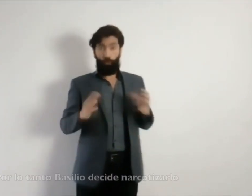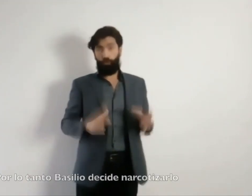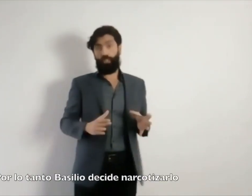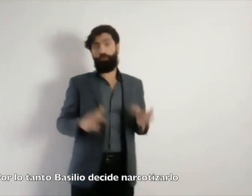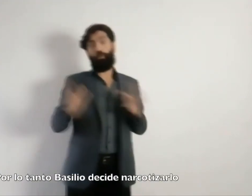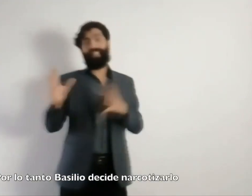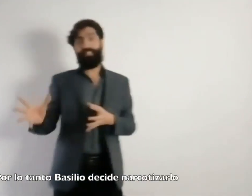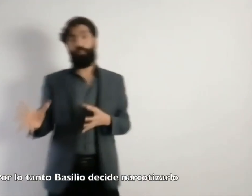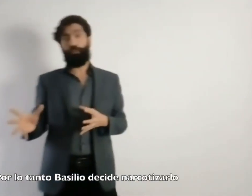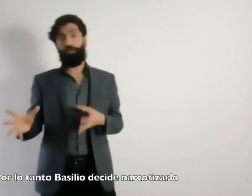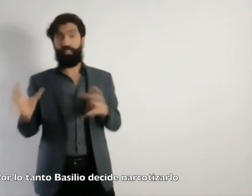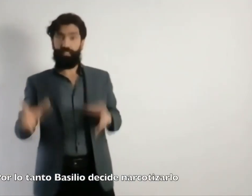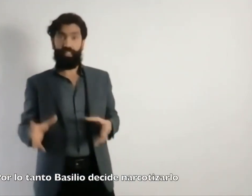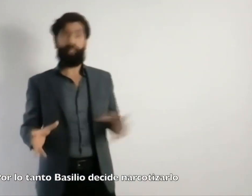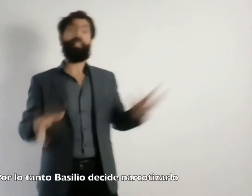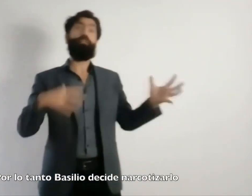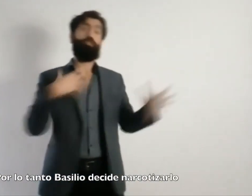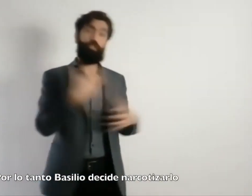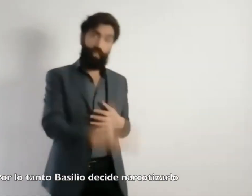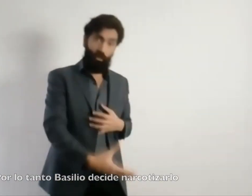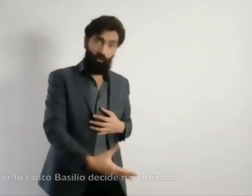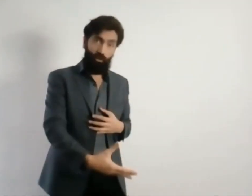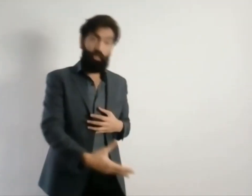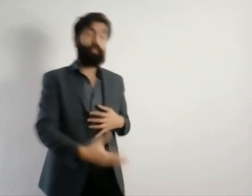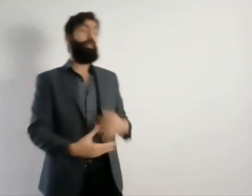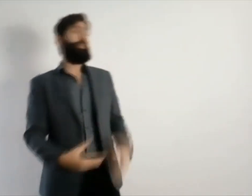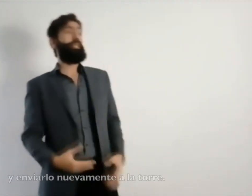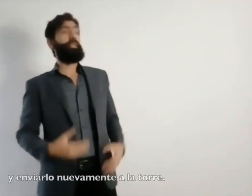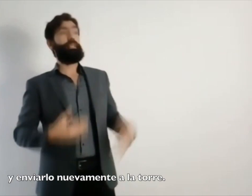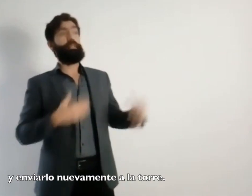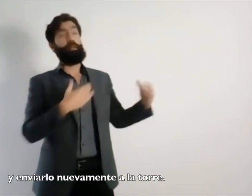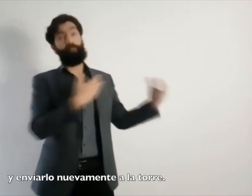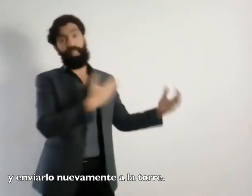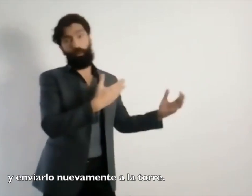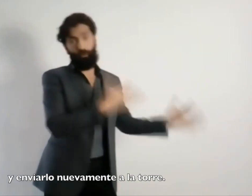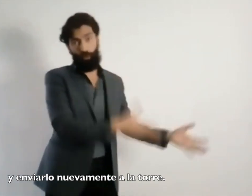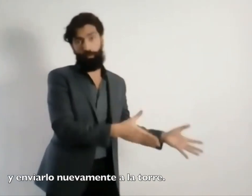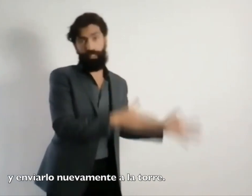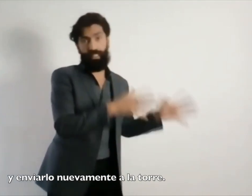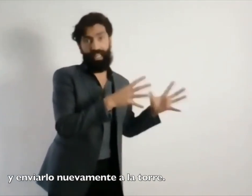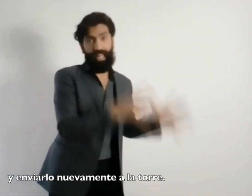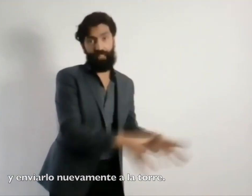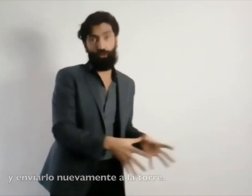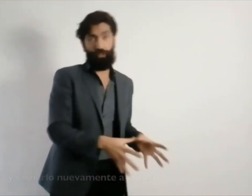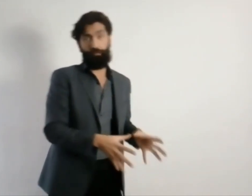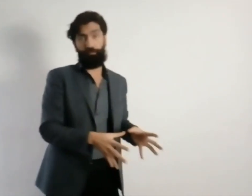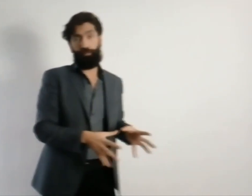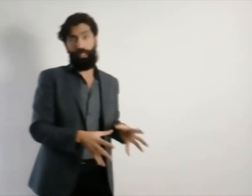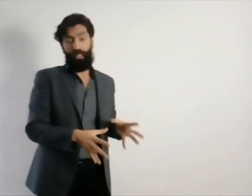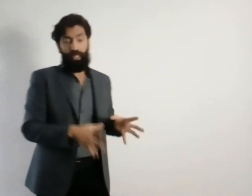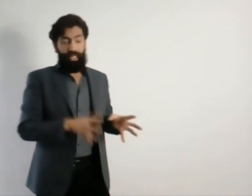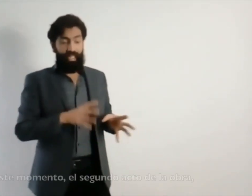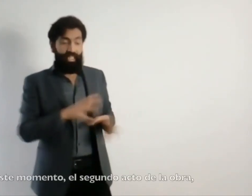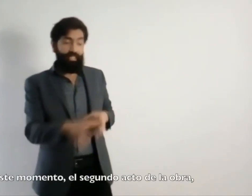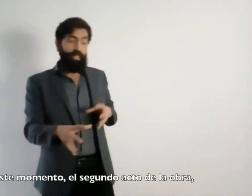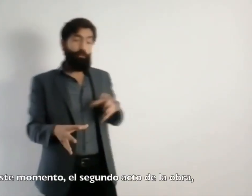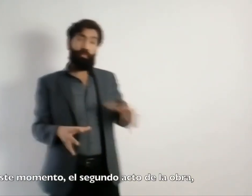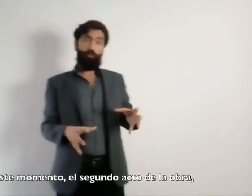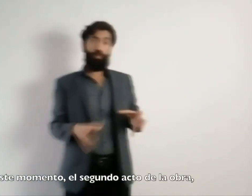lo tanto, Basilio decide narcotizarlo y enviarlo nuevamente a la torre. En este momento, el